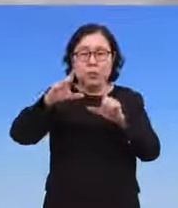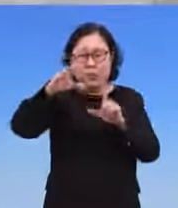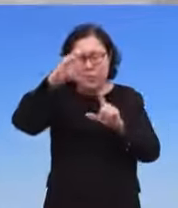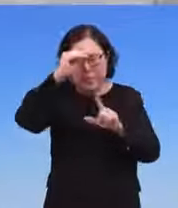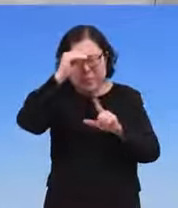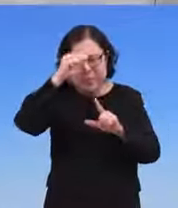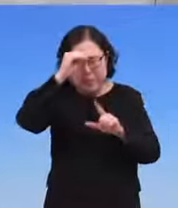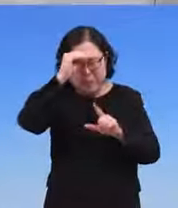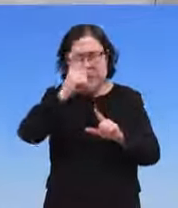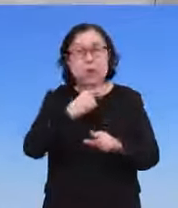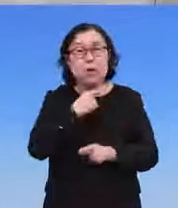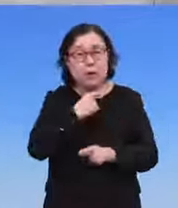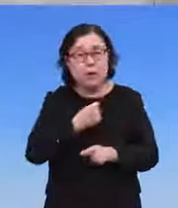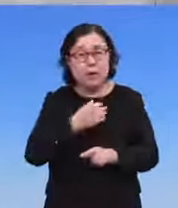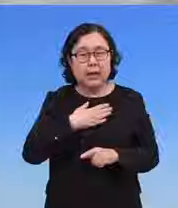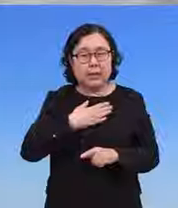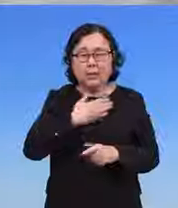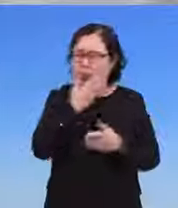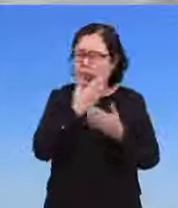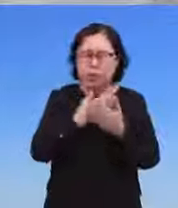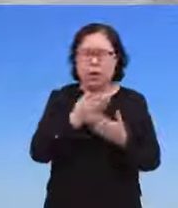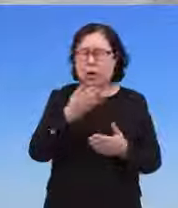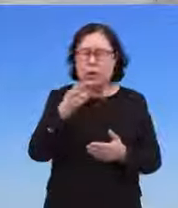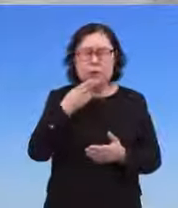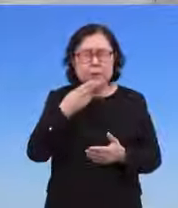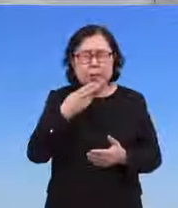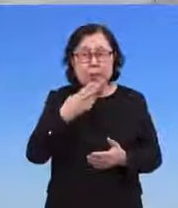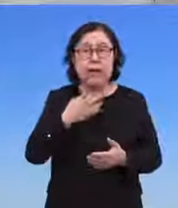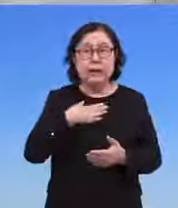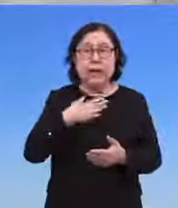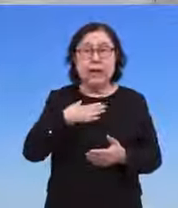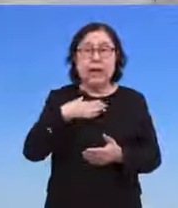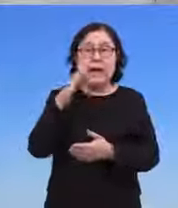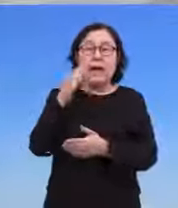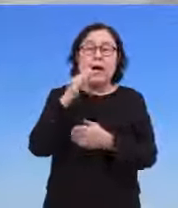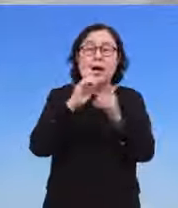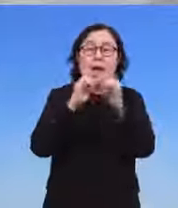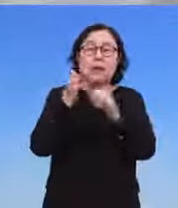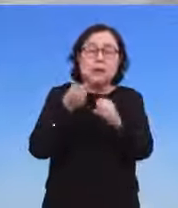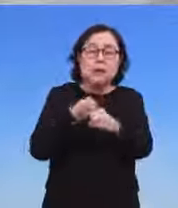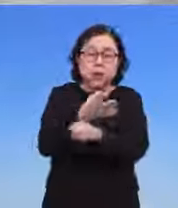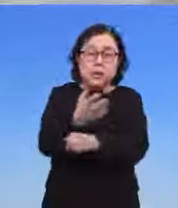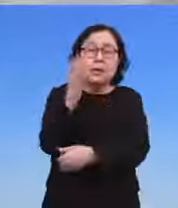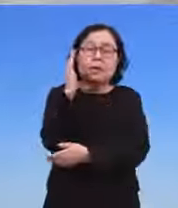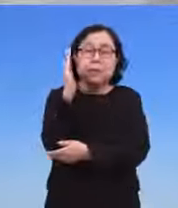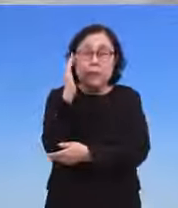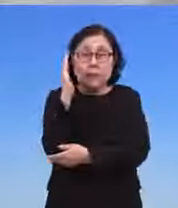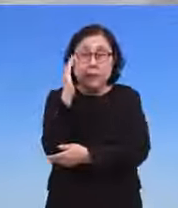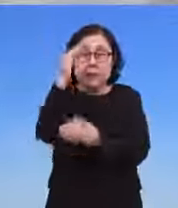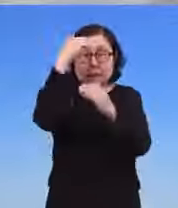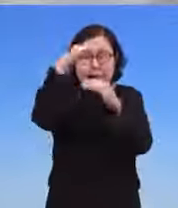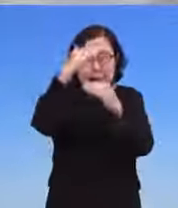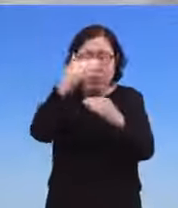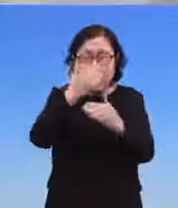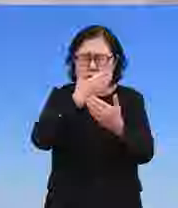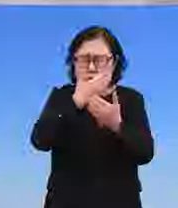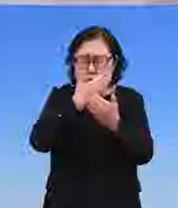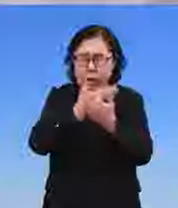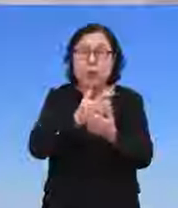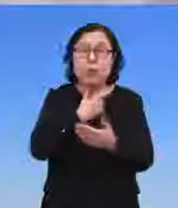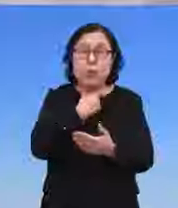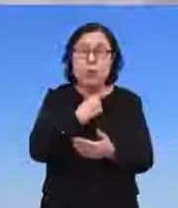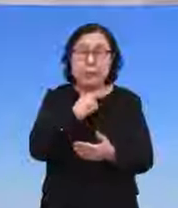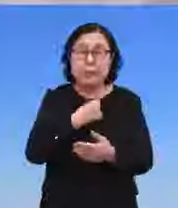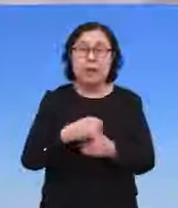원합니다. 아버지, 제가 중요한 존재가 아니라 제가 전하는 메시지가 중요한 그런 종이